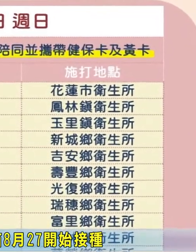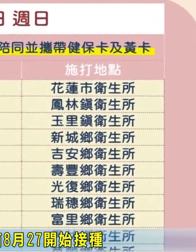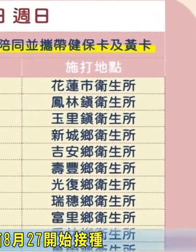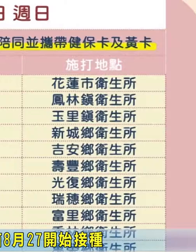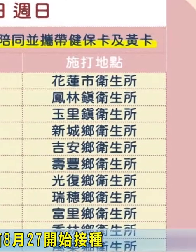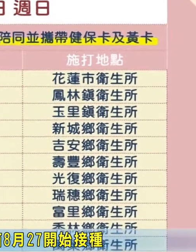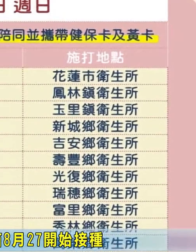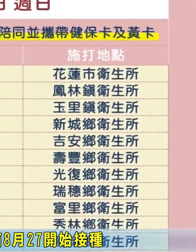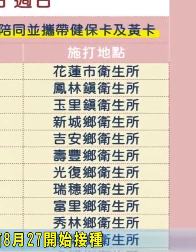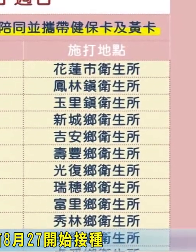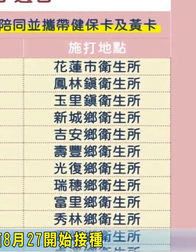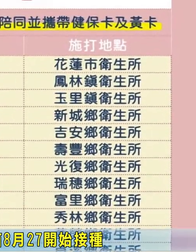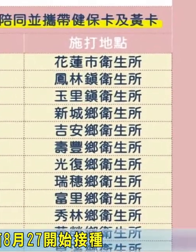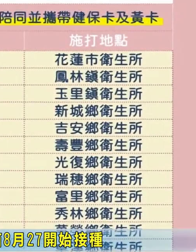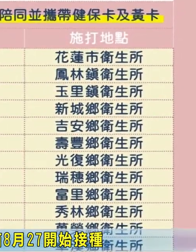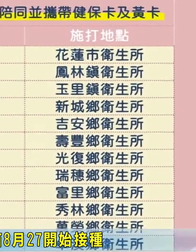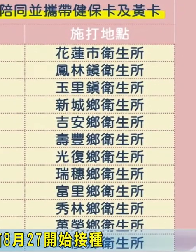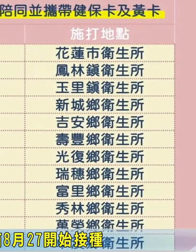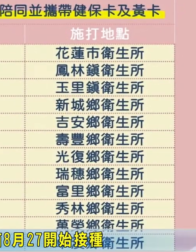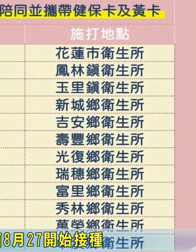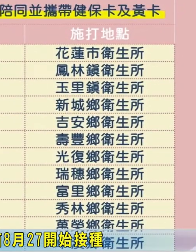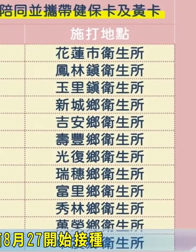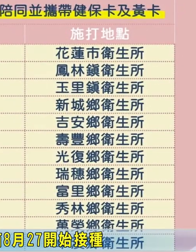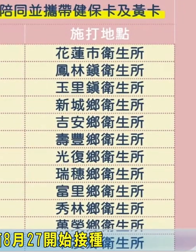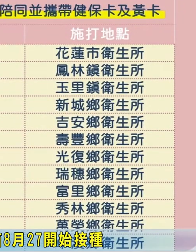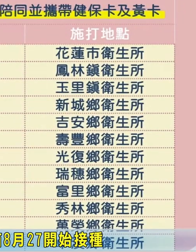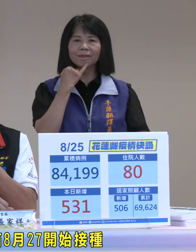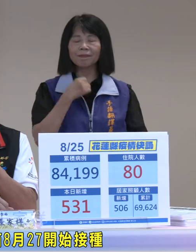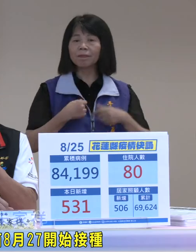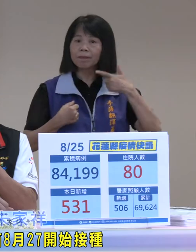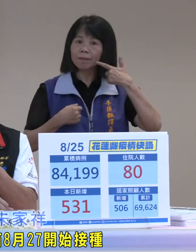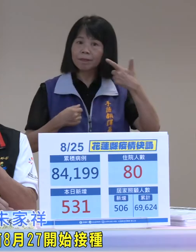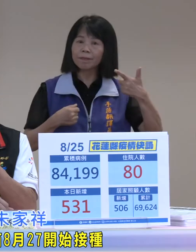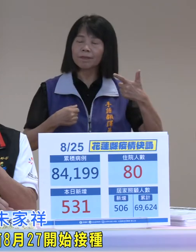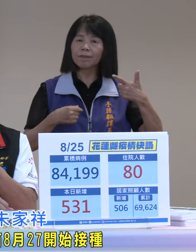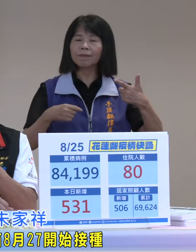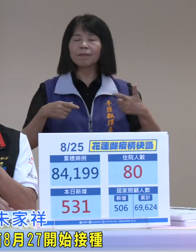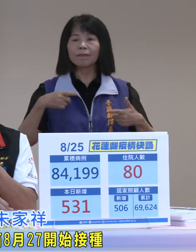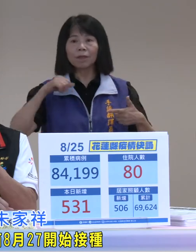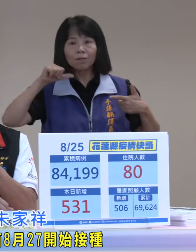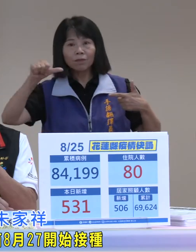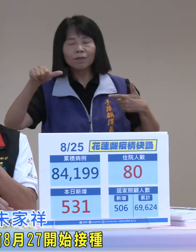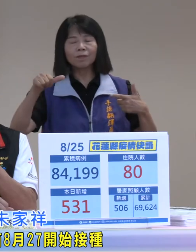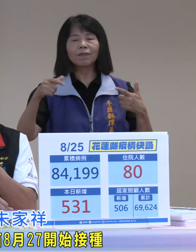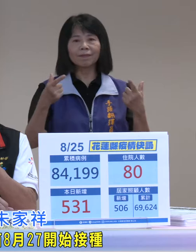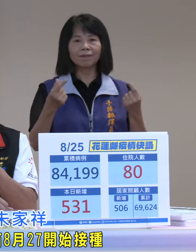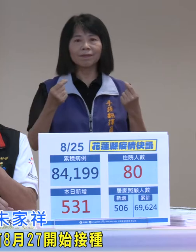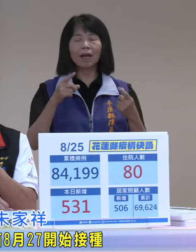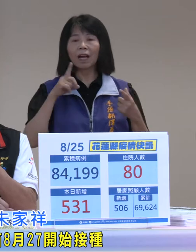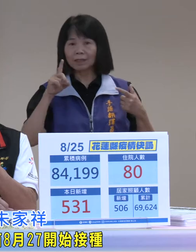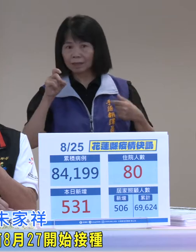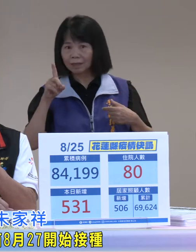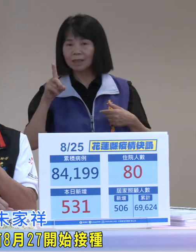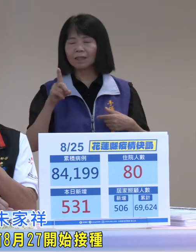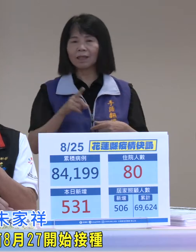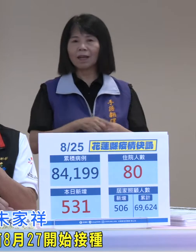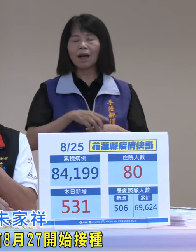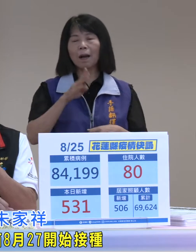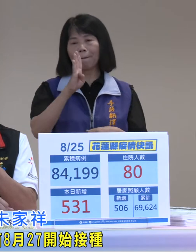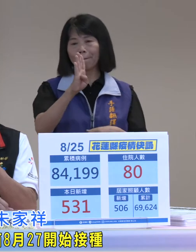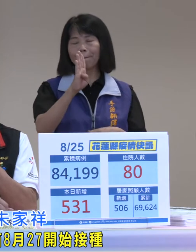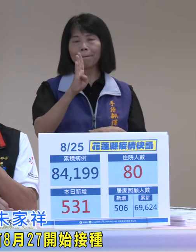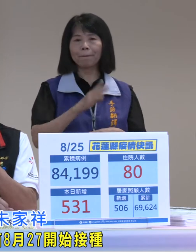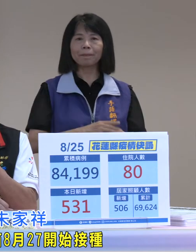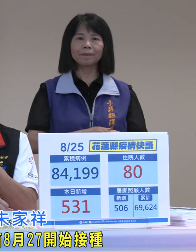13乡镇卫生所进行接种。 啊，6个月啊，这个婴幼儿到儿童的疫苗，6个月到11岁可以打 BNT